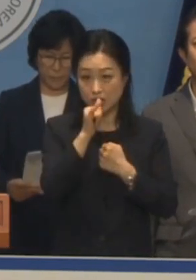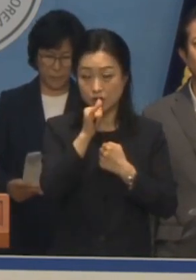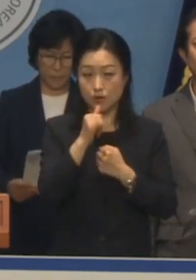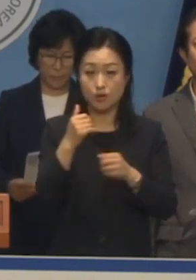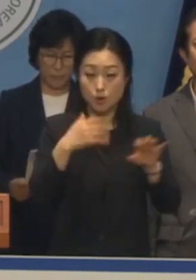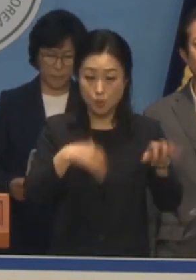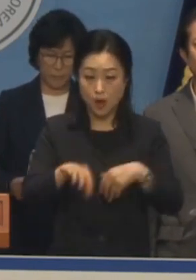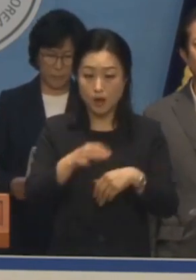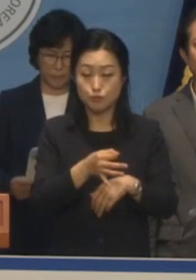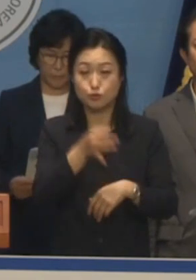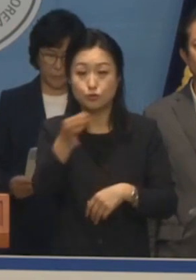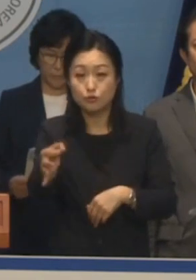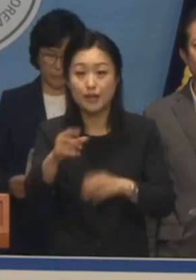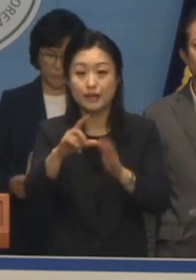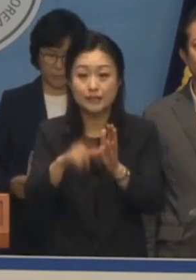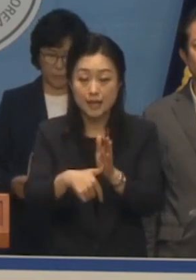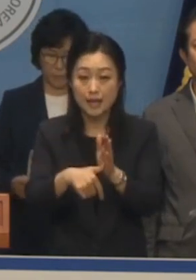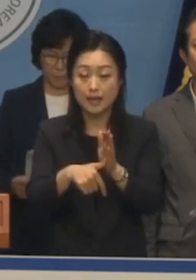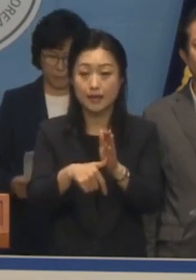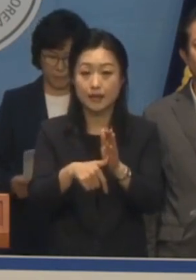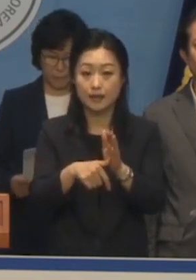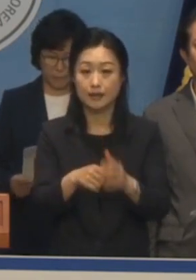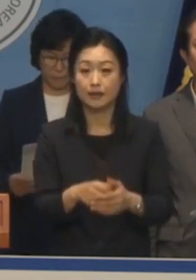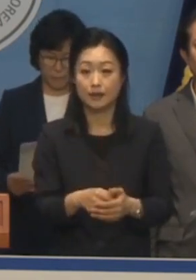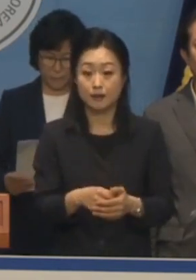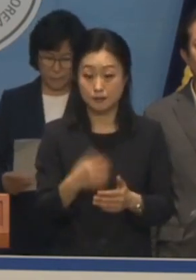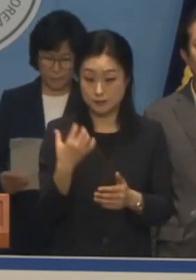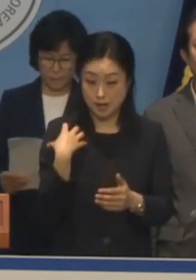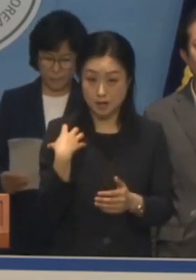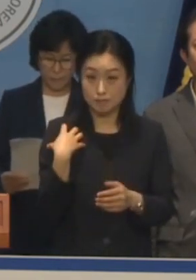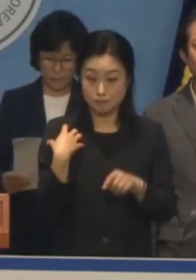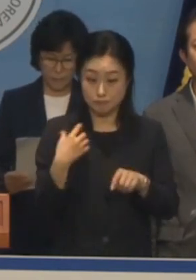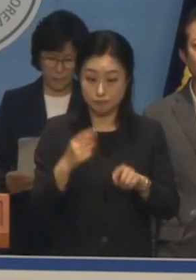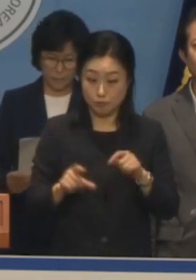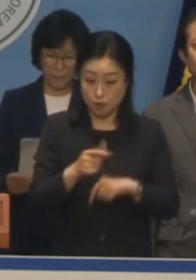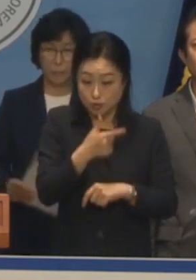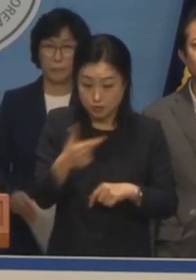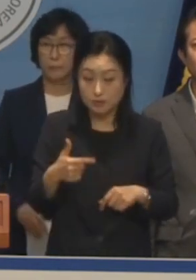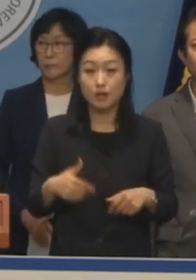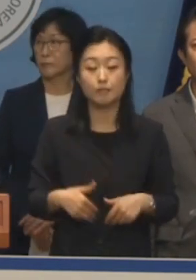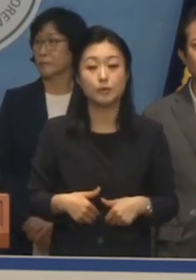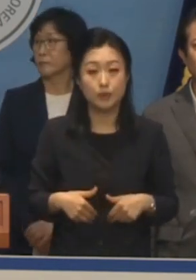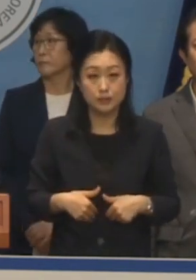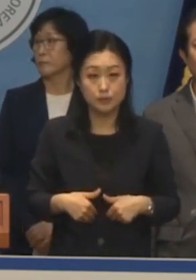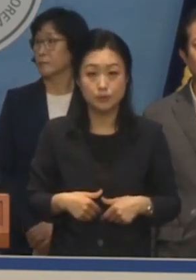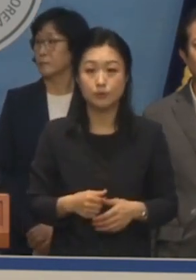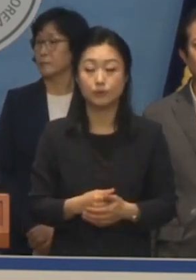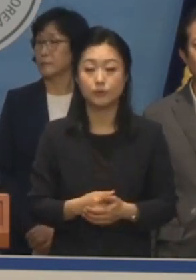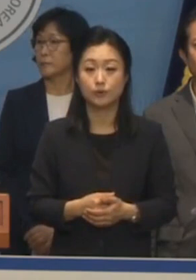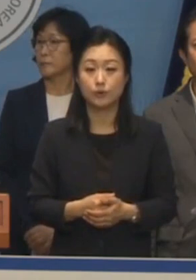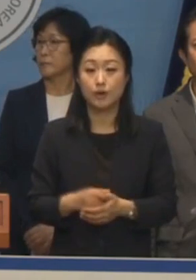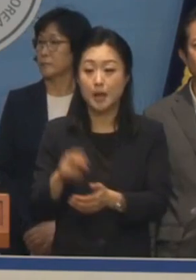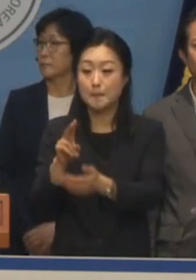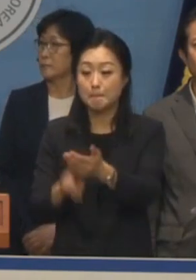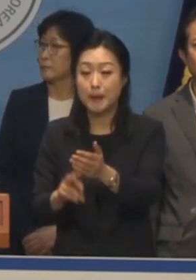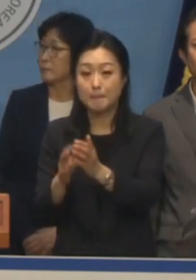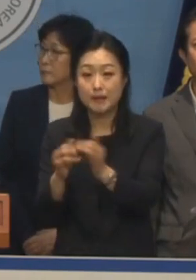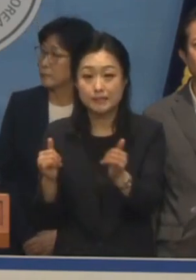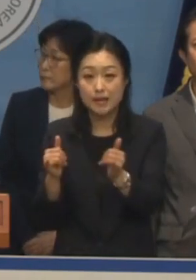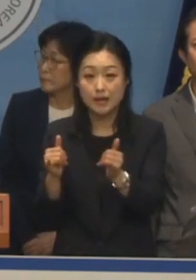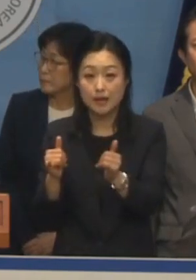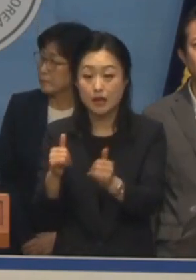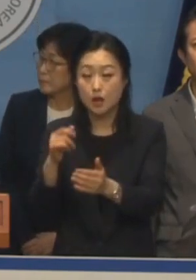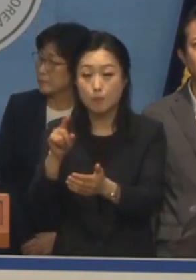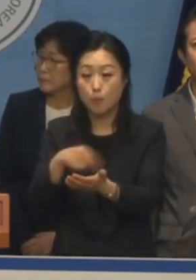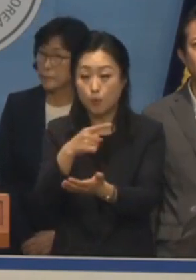사태가 벌어지면 수익에 비례해서 책임도 나눠야 되는 것 아닙니까? 특히 판매자들의 피해에 대한